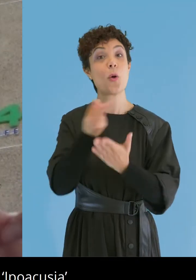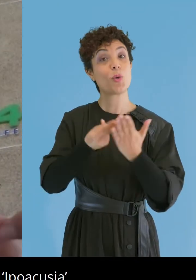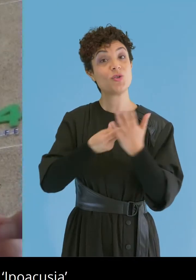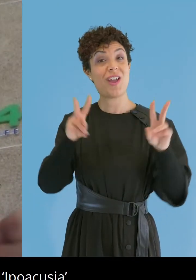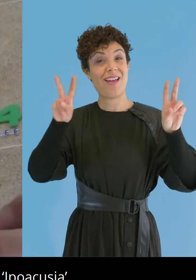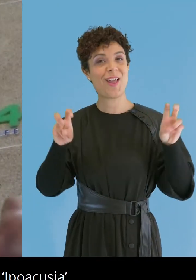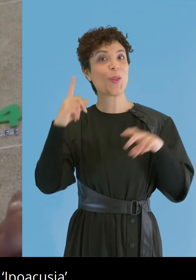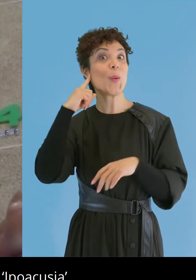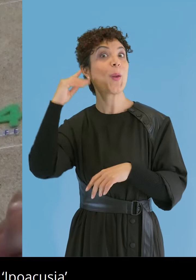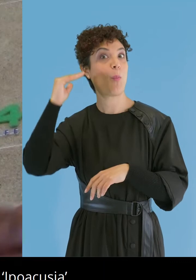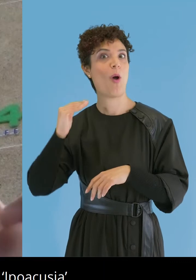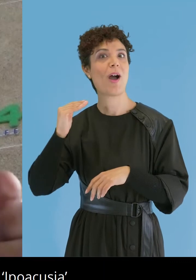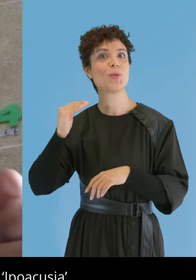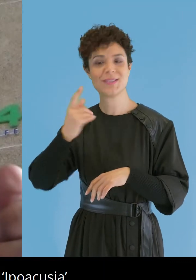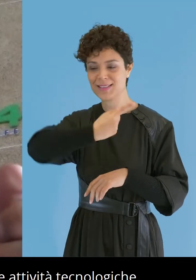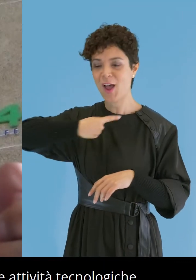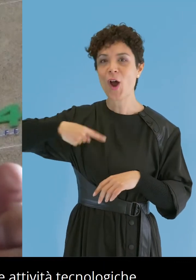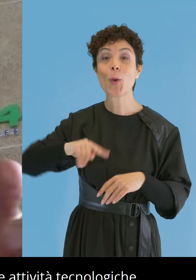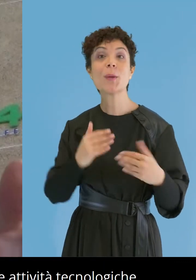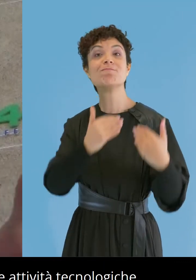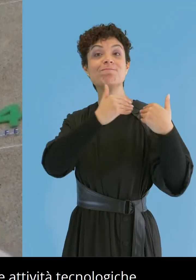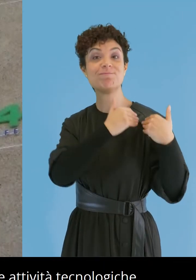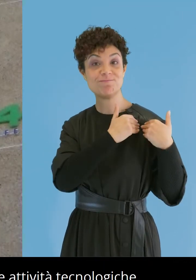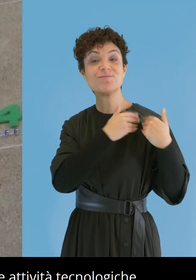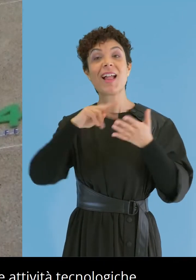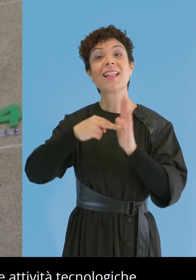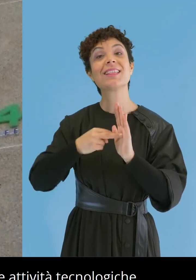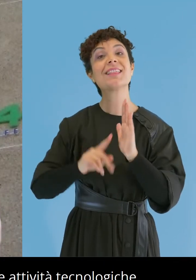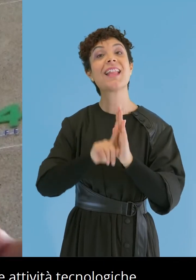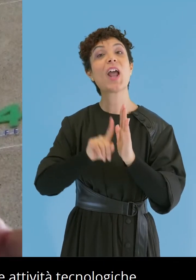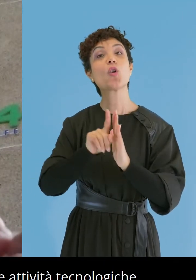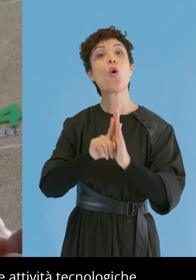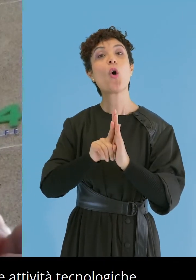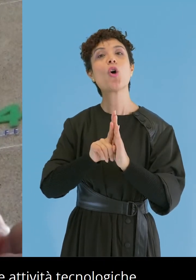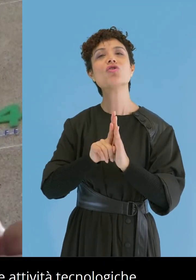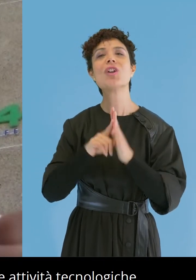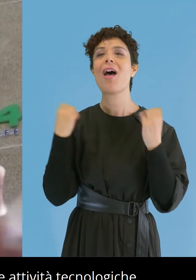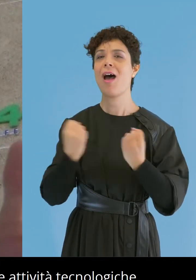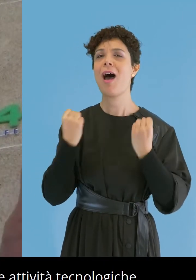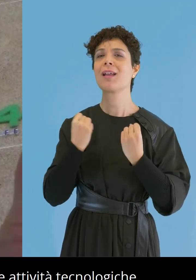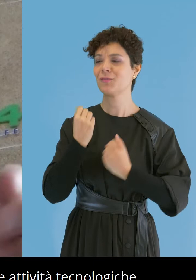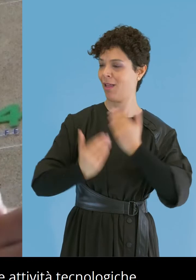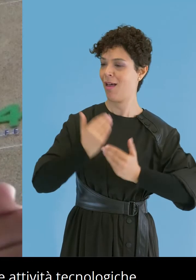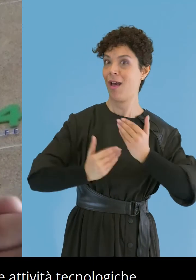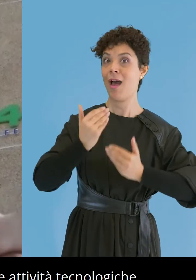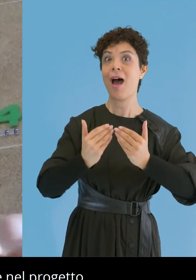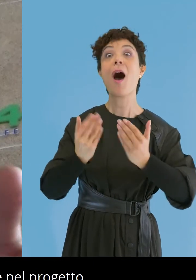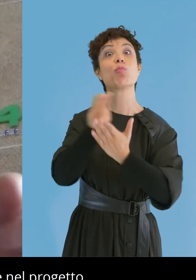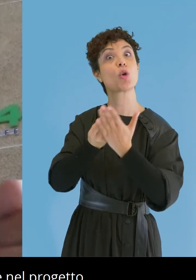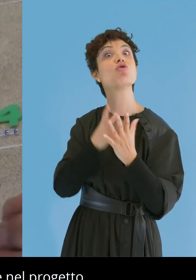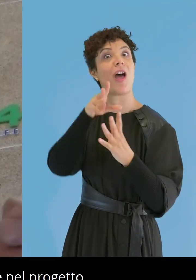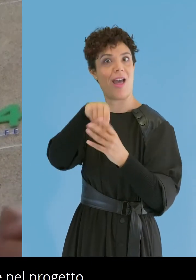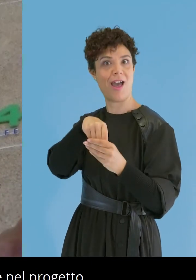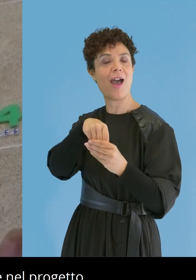Nell'ambito di questo progetto Ipoacusia, il centro si è occupato dello sviluppo delle attività tecnologiche che